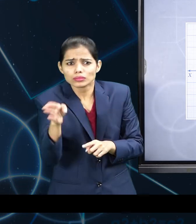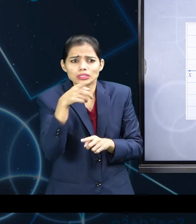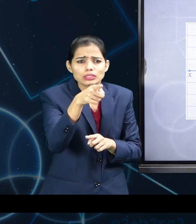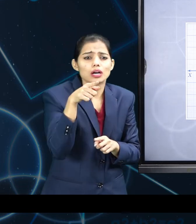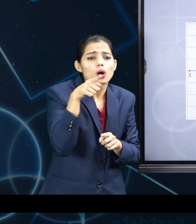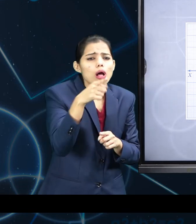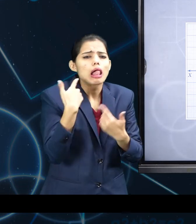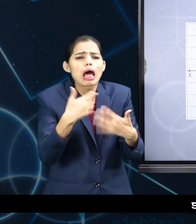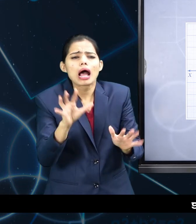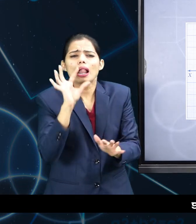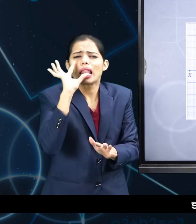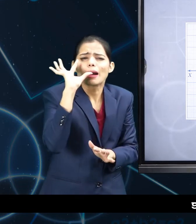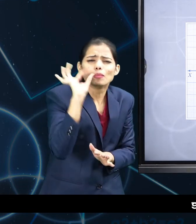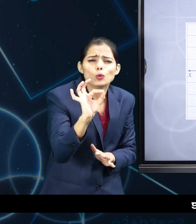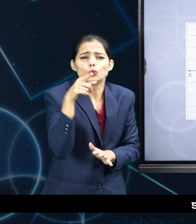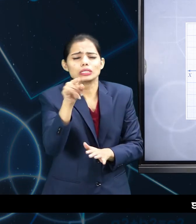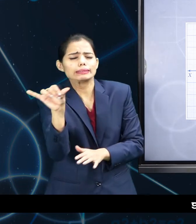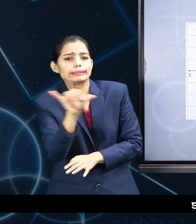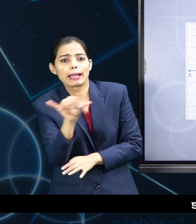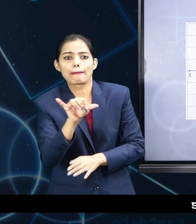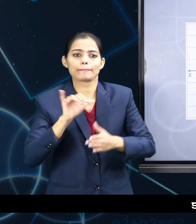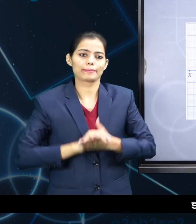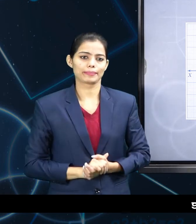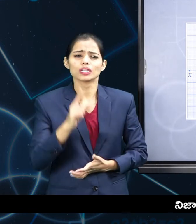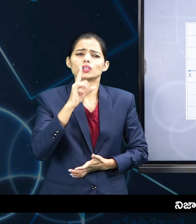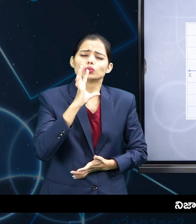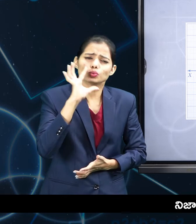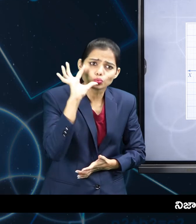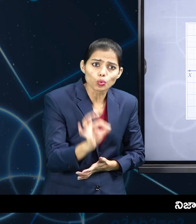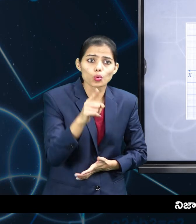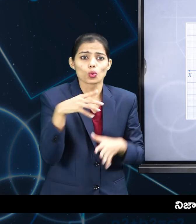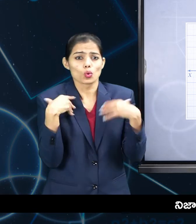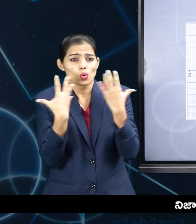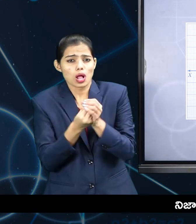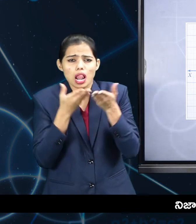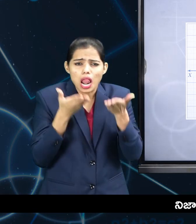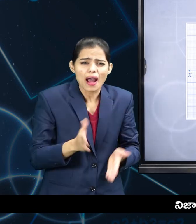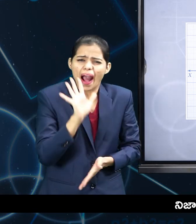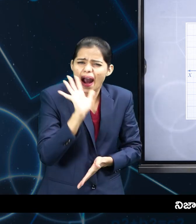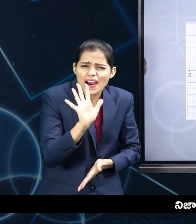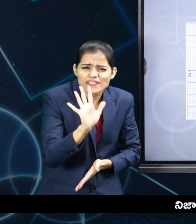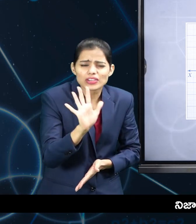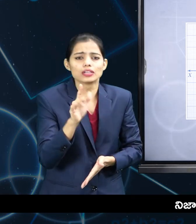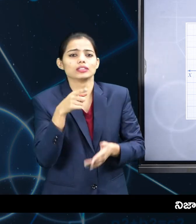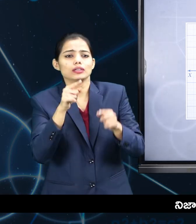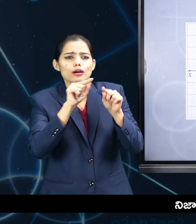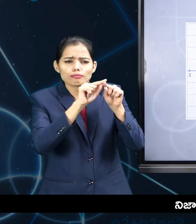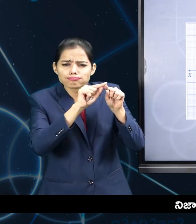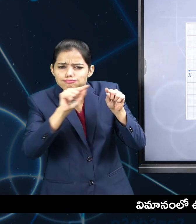కానీ సాపేక్ష దూరాలు అలాగే ఉంటాయి. నిజానికి మన కాగితపు షీట్ మాత్రమే కాకుండా